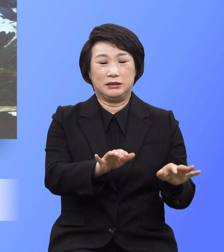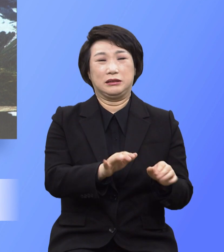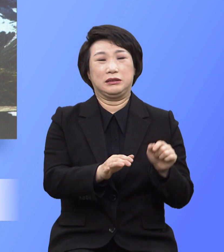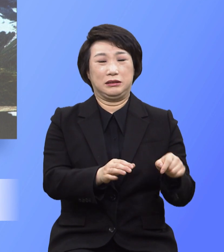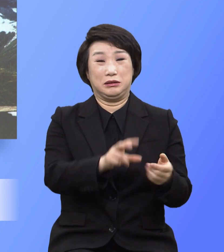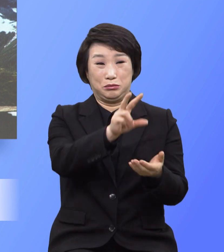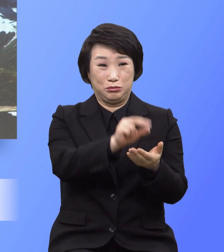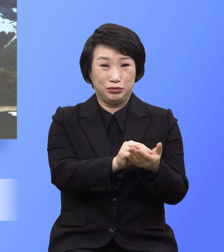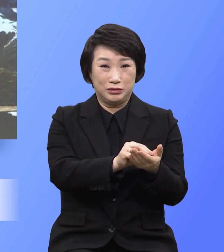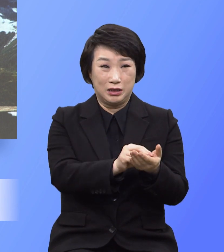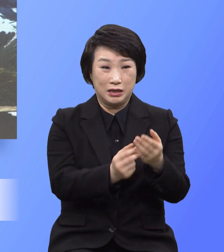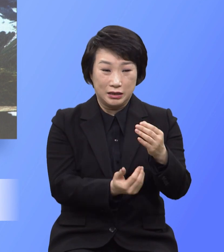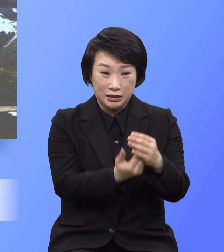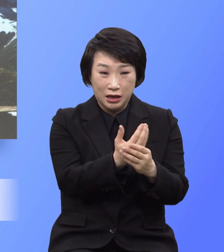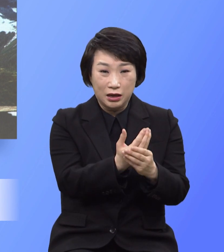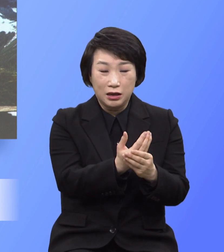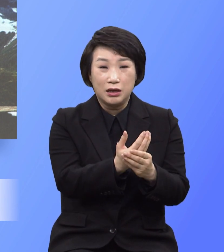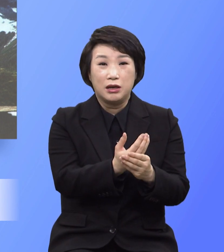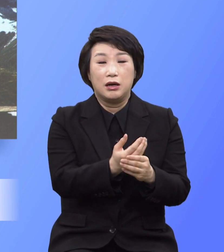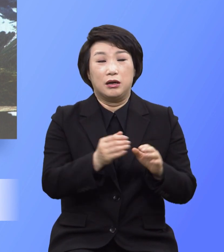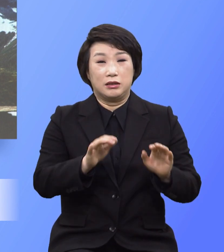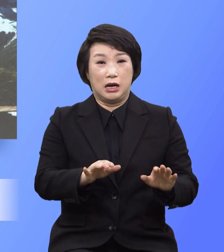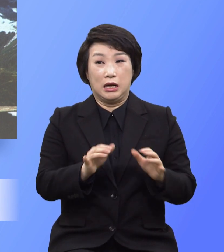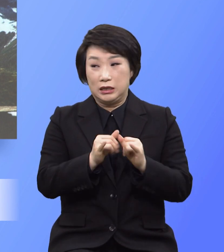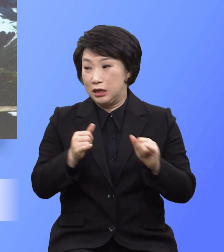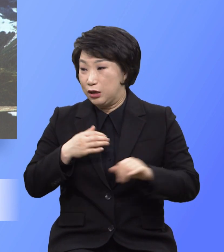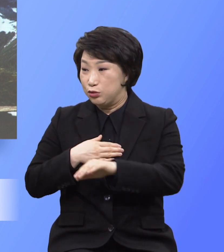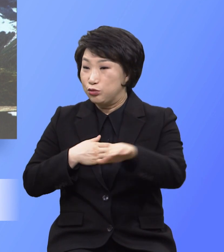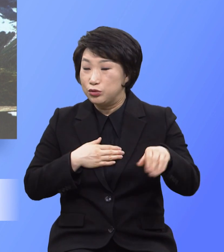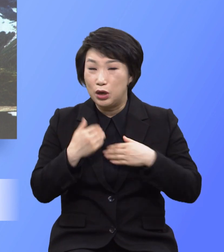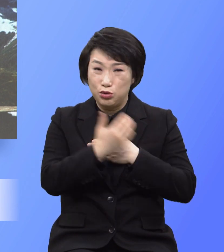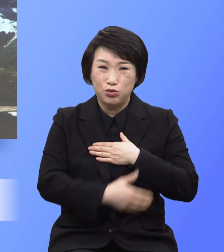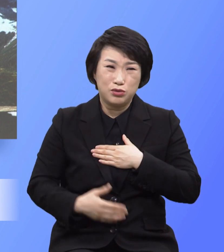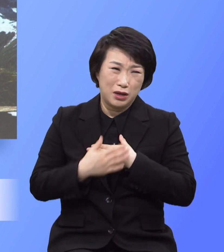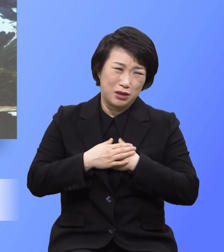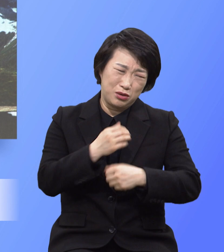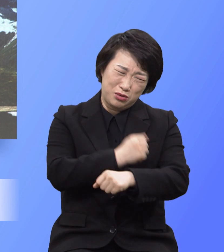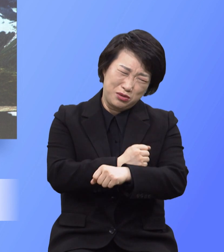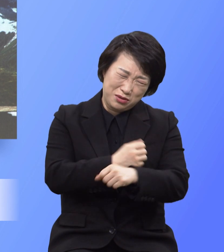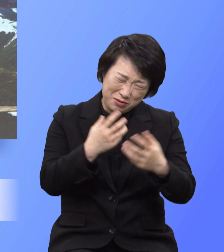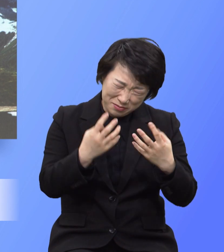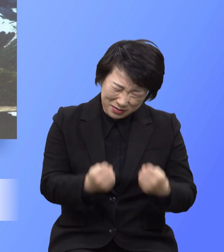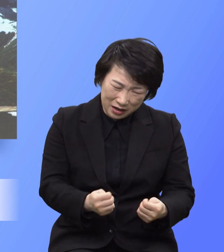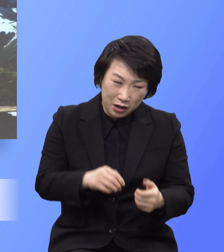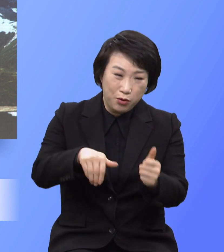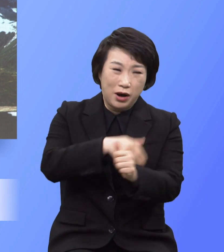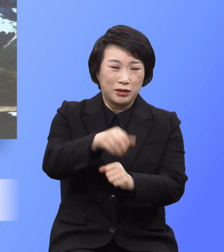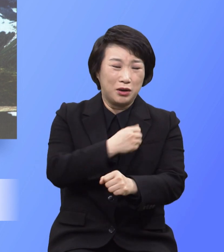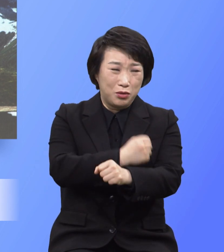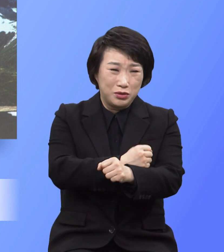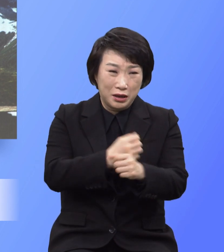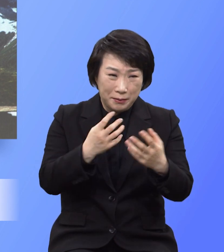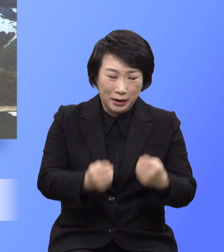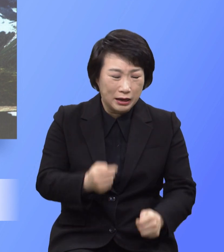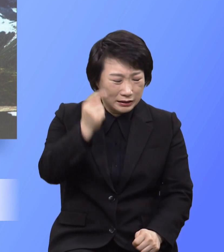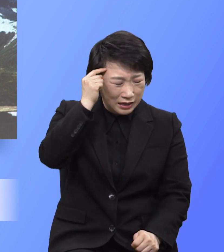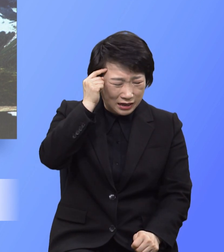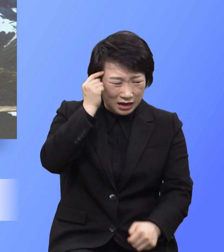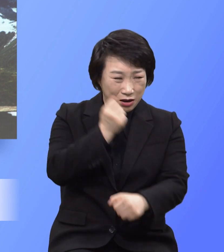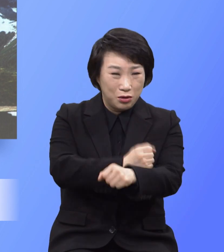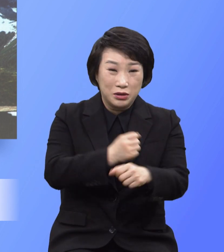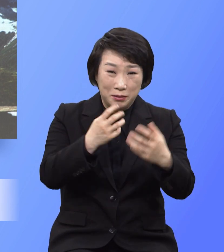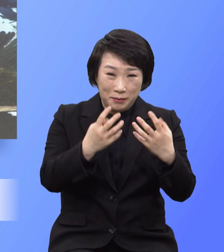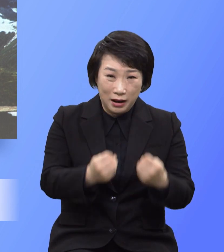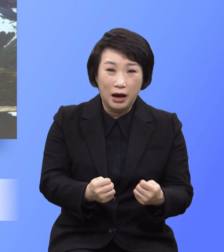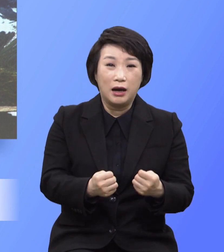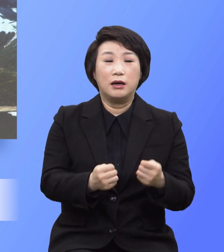수없는 문제를 일으켜 인간이 육체적 고통, 환경적 고통, 정신적